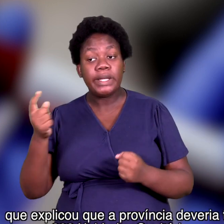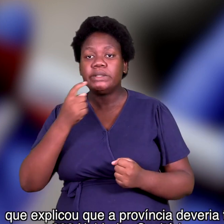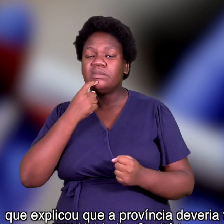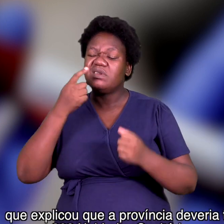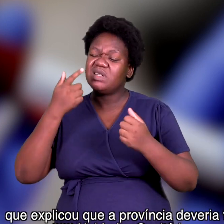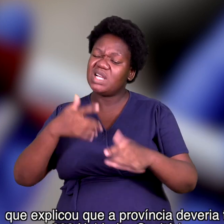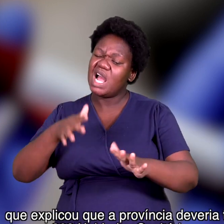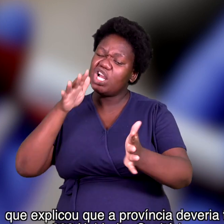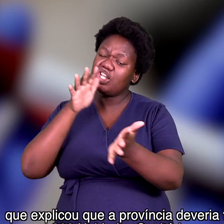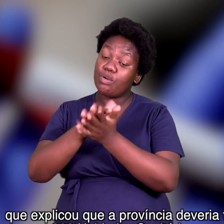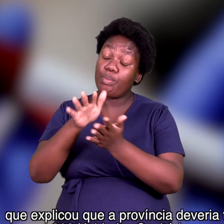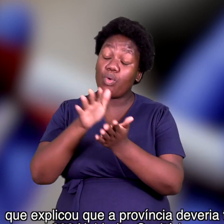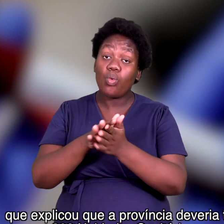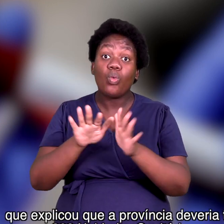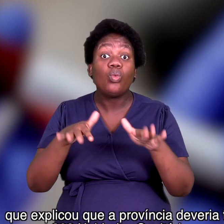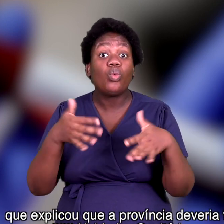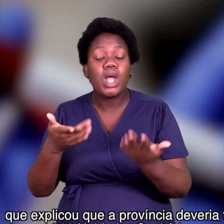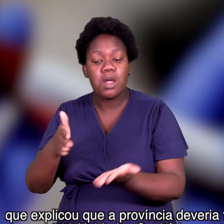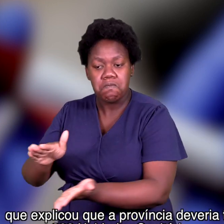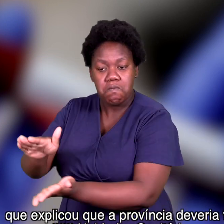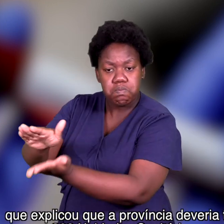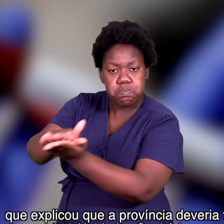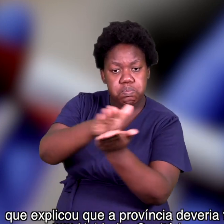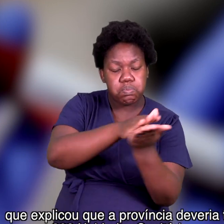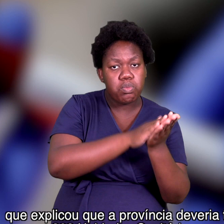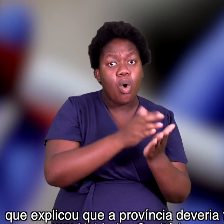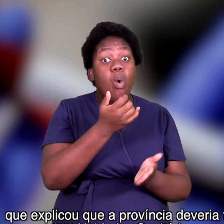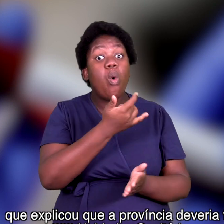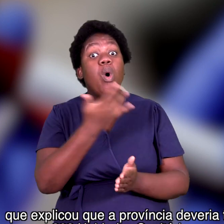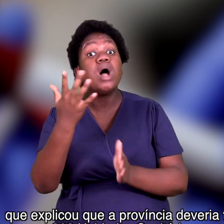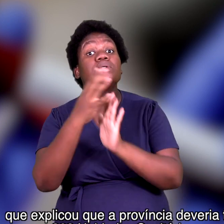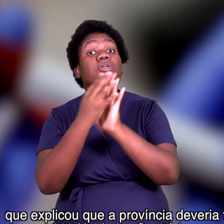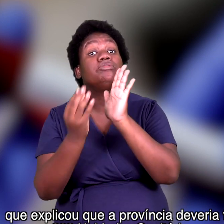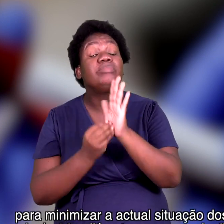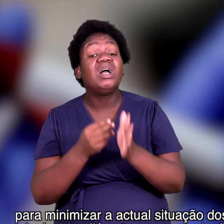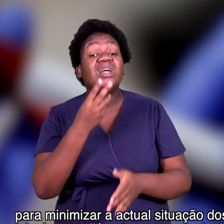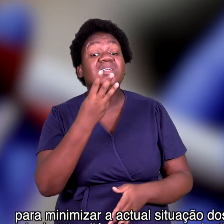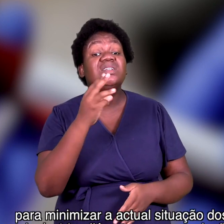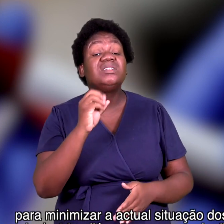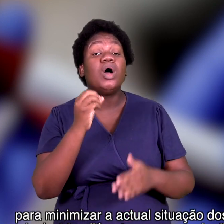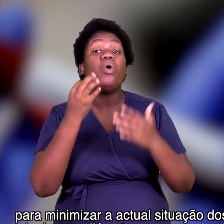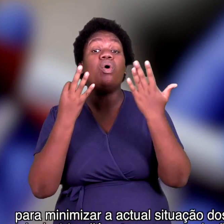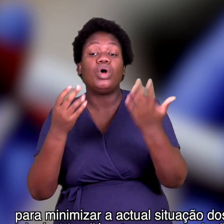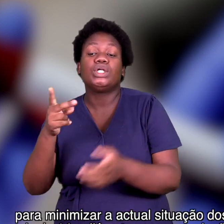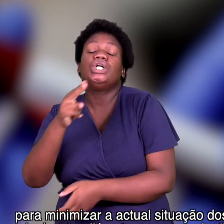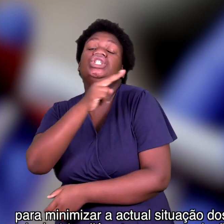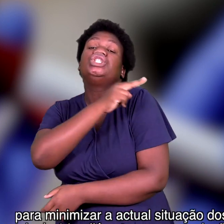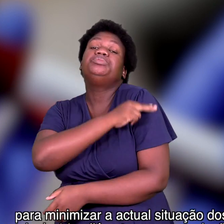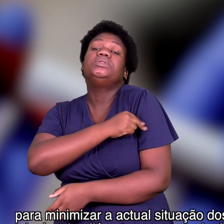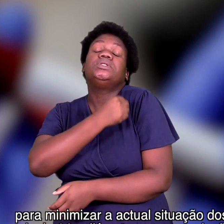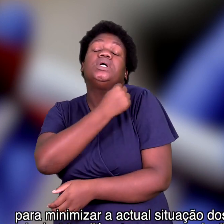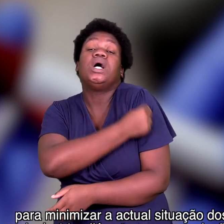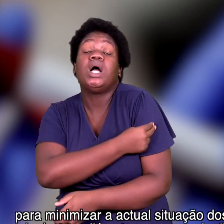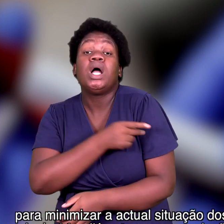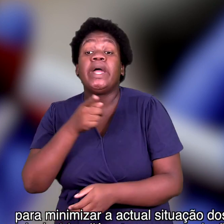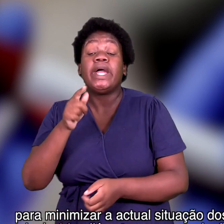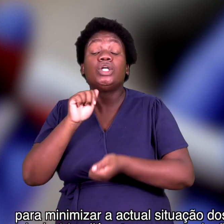explicou que a província deveria ter 308 unidades sanitárias para minimizar a atual situação dos quilómetros que as